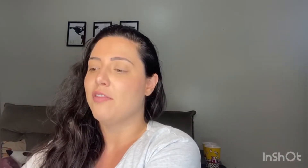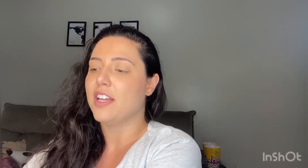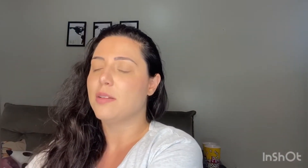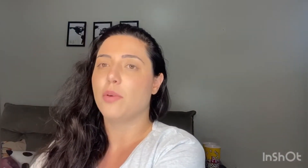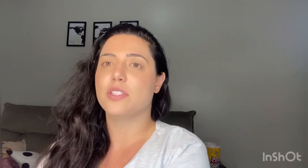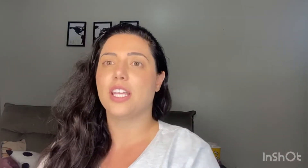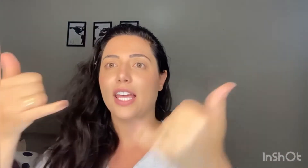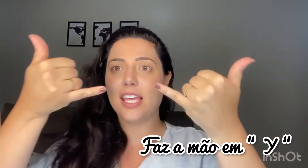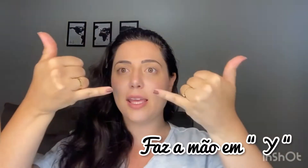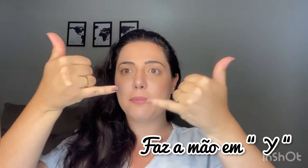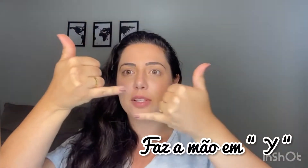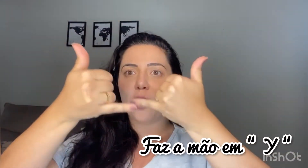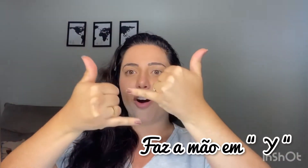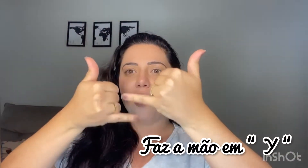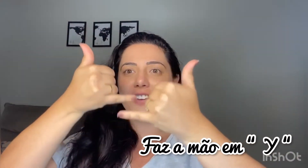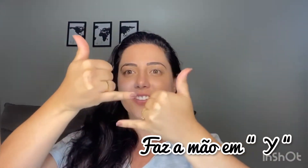Faz a mãozinha em Y, ó.